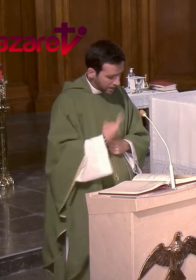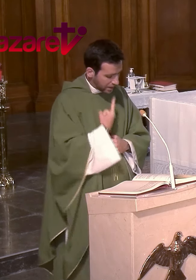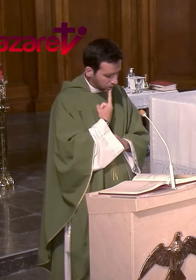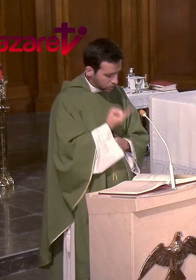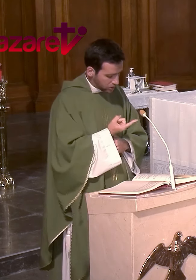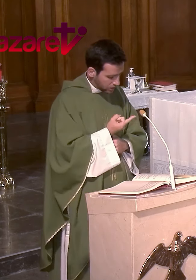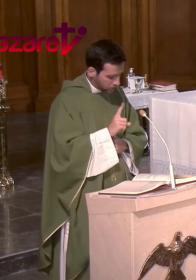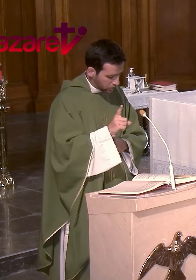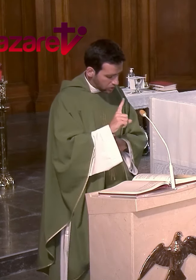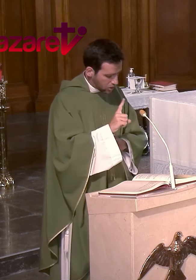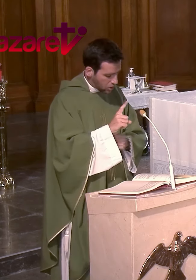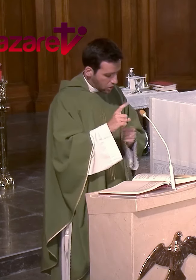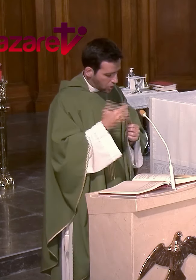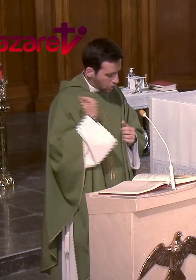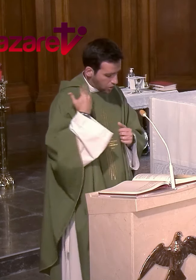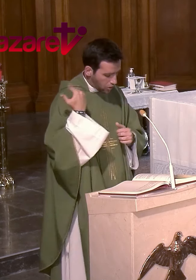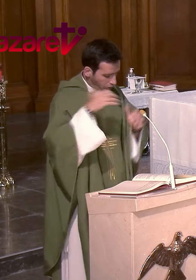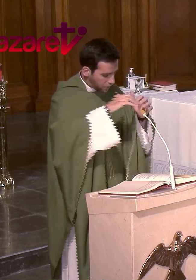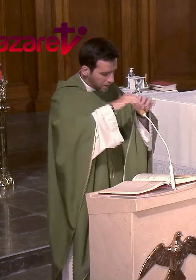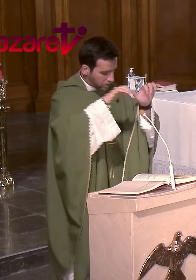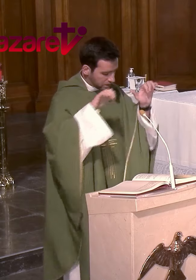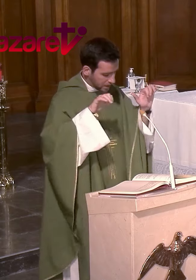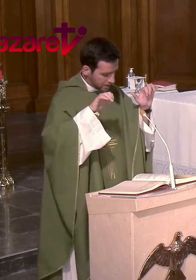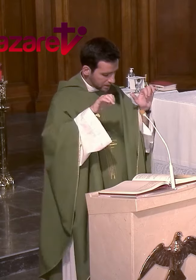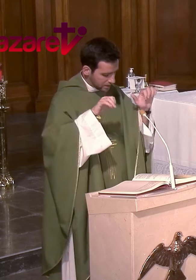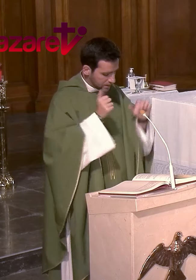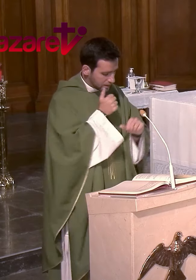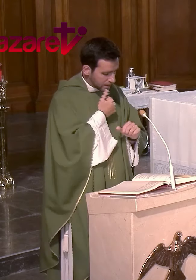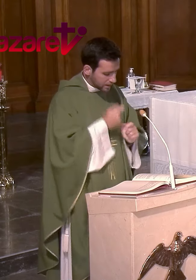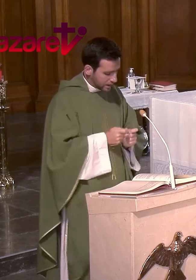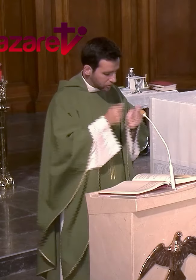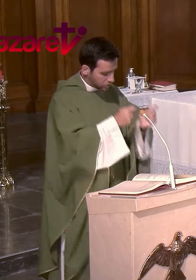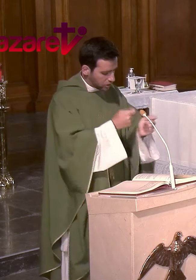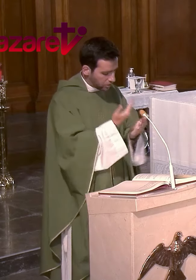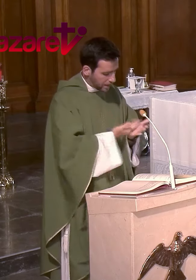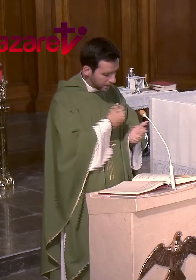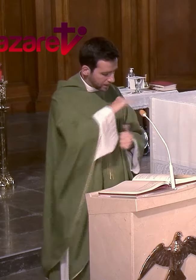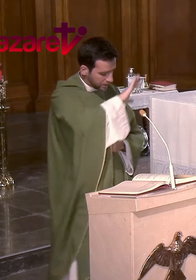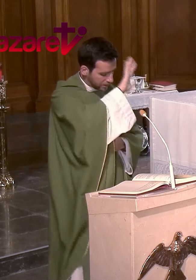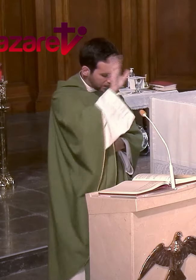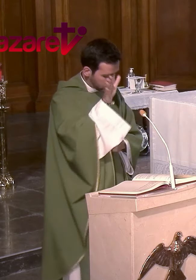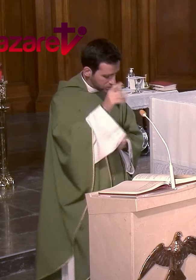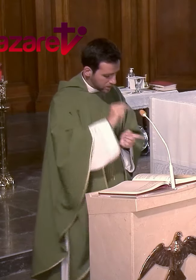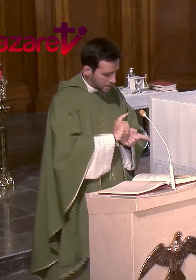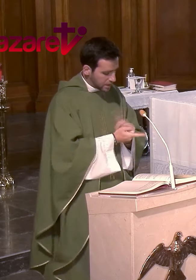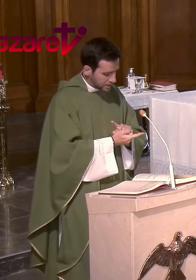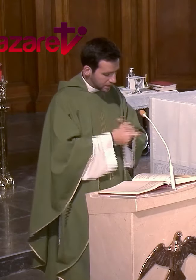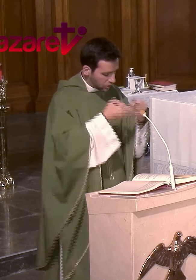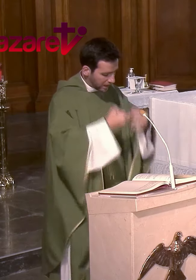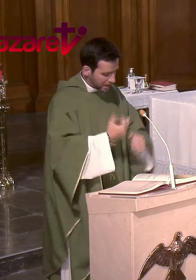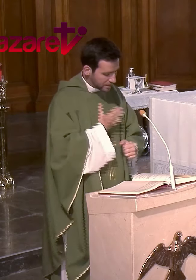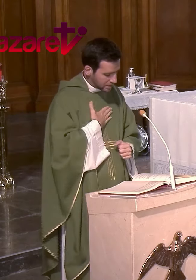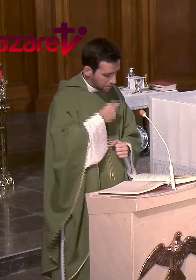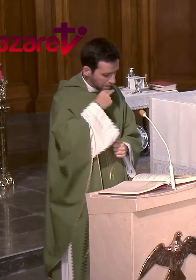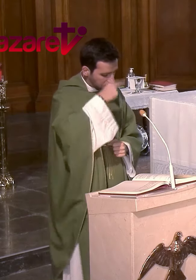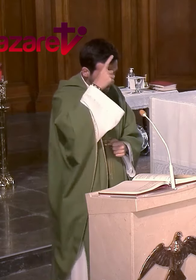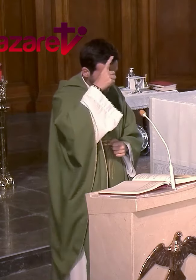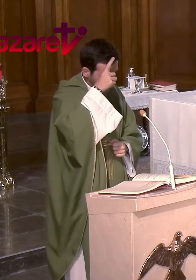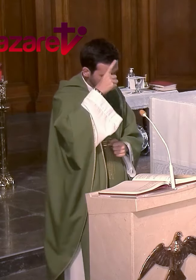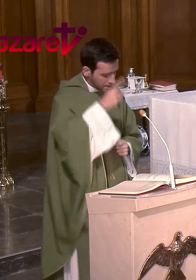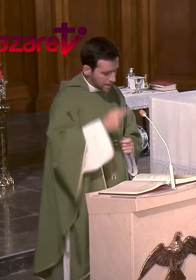en verdad os digo, no fue Moisés quien os dio pan del cielo, sino que es